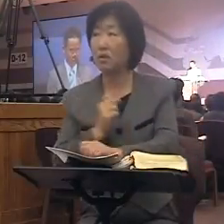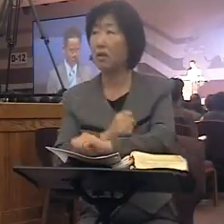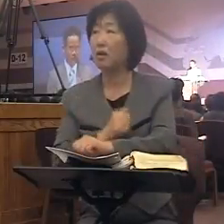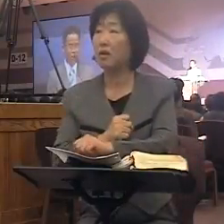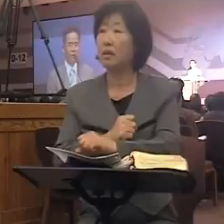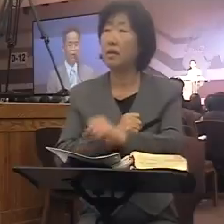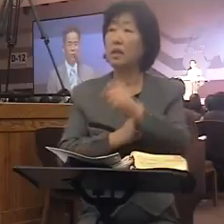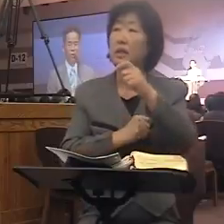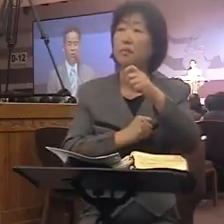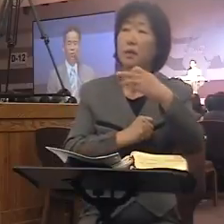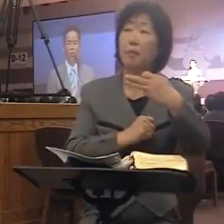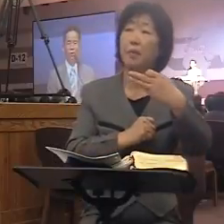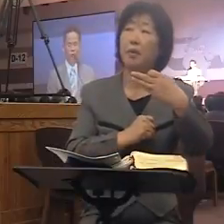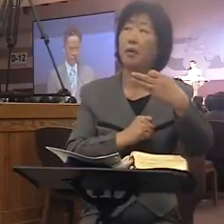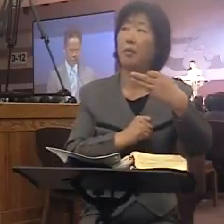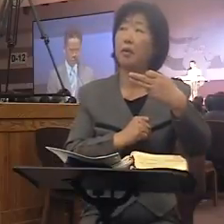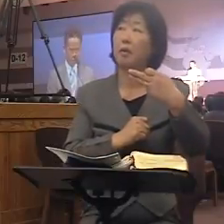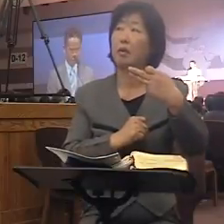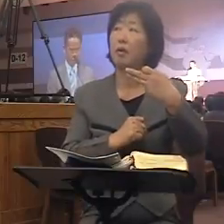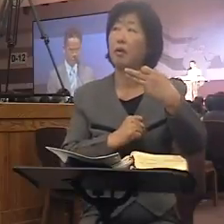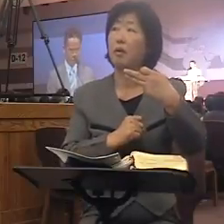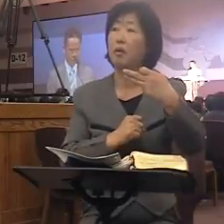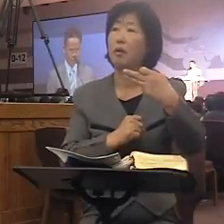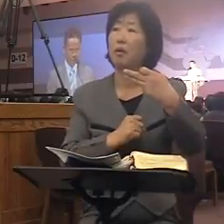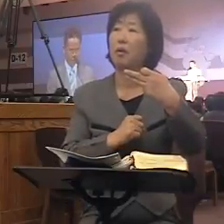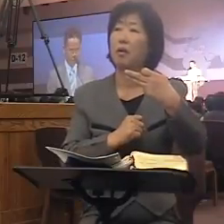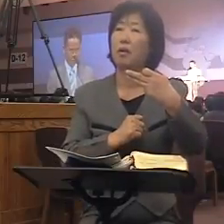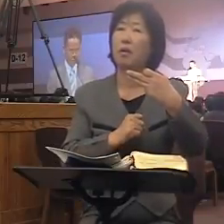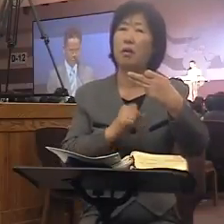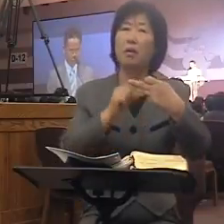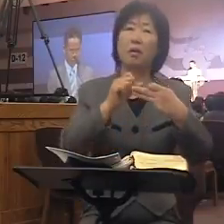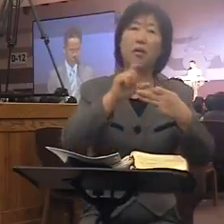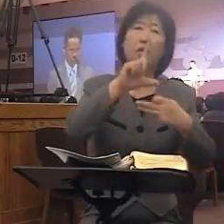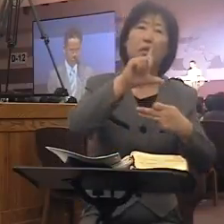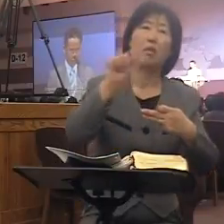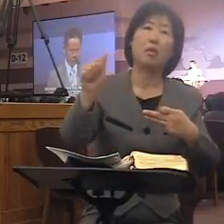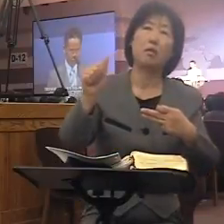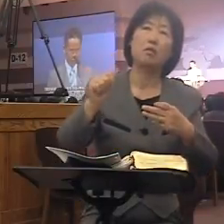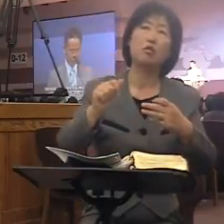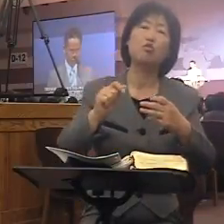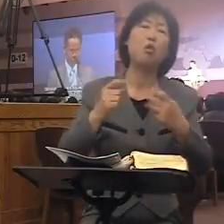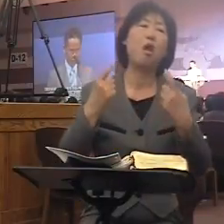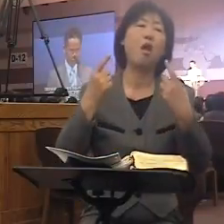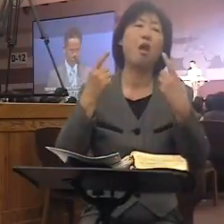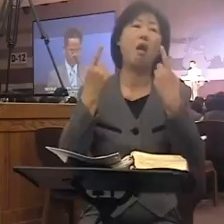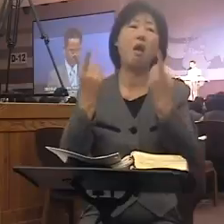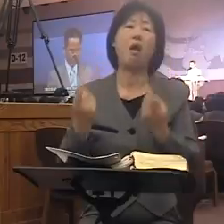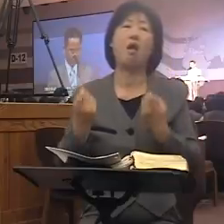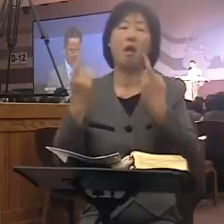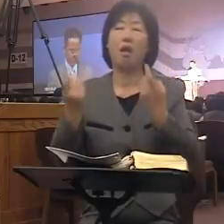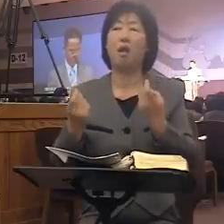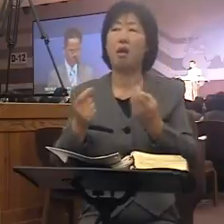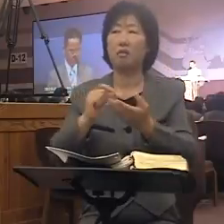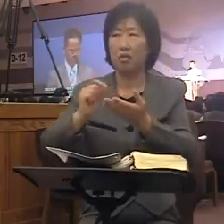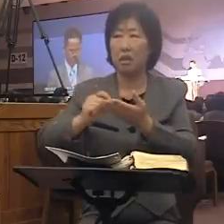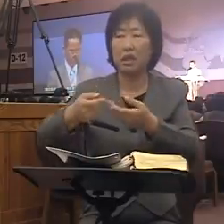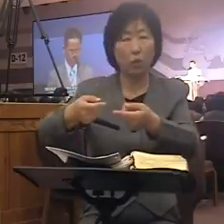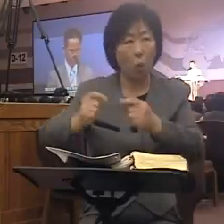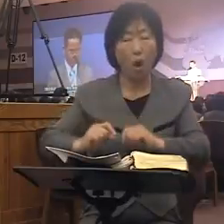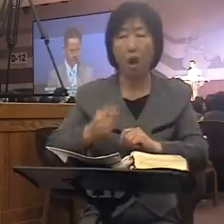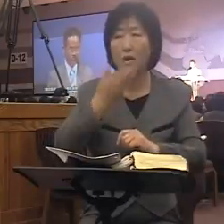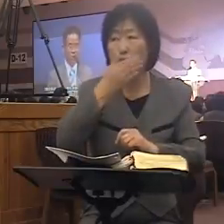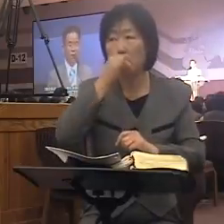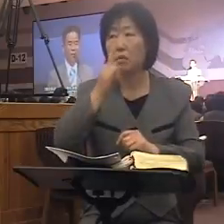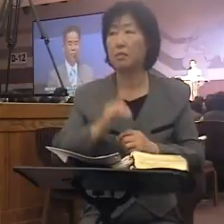사랑의 순례 현관 등록을 오늘까지만 받습니다. 개인적으로 필요하신 분은 담당 교육자에게 연락 주시면 등록하실